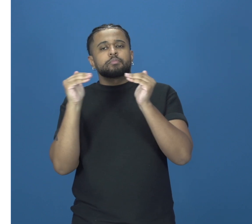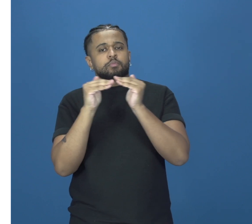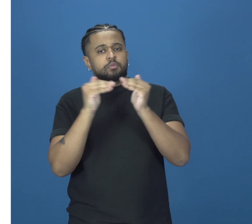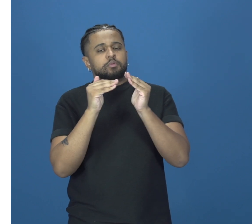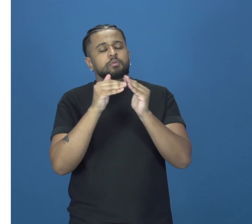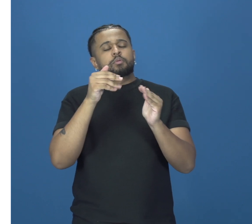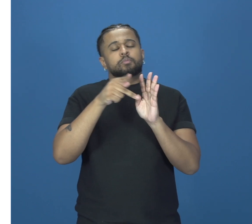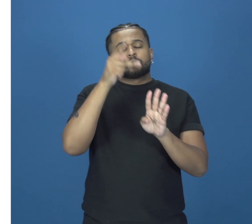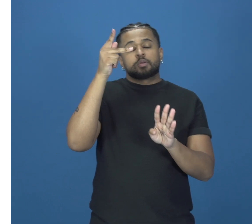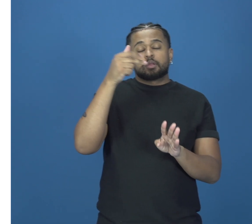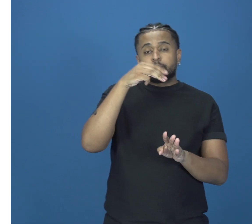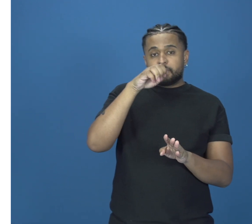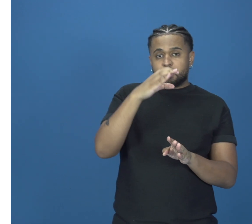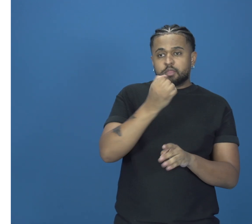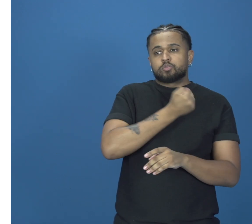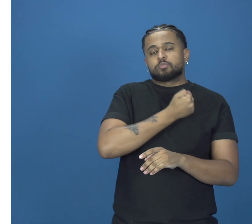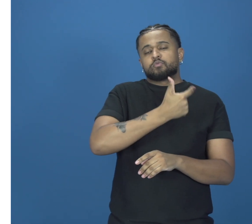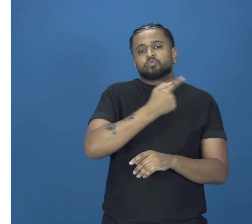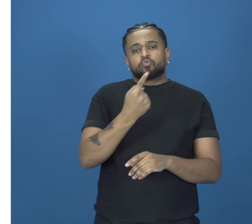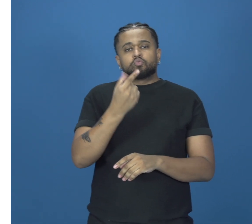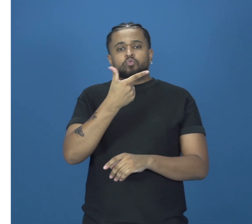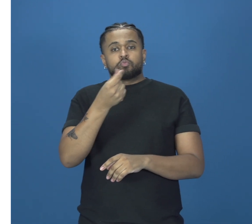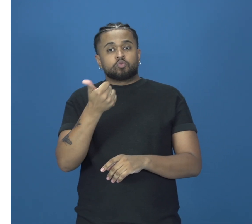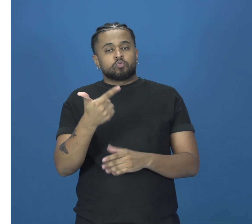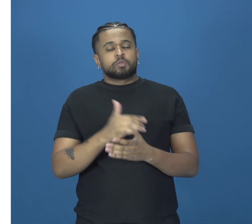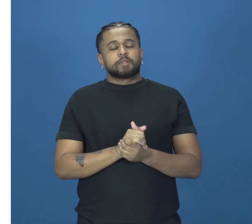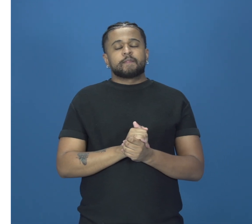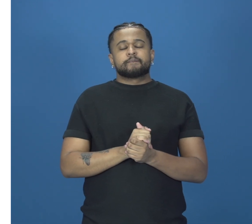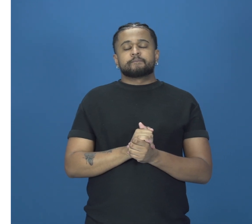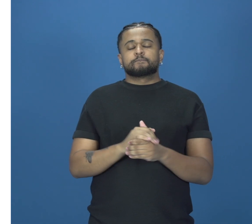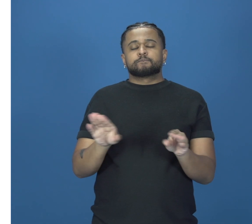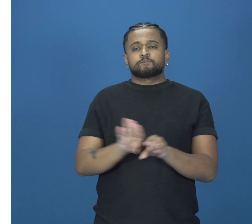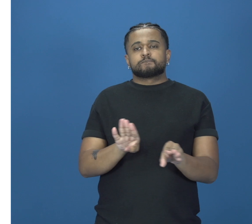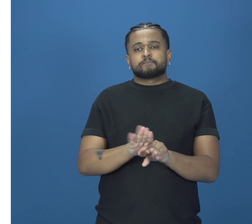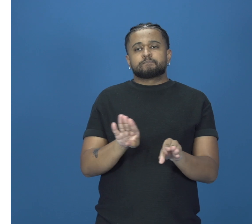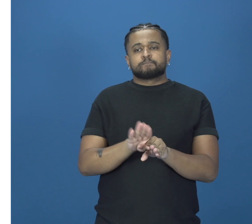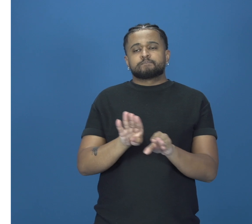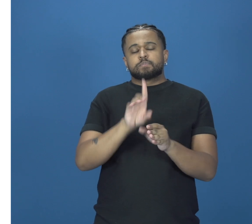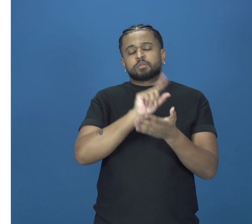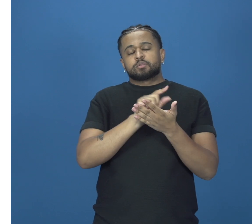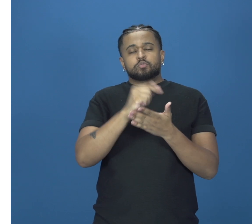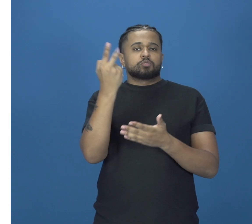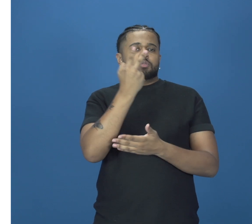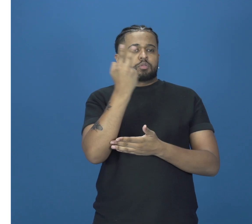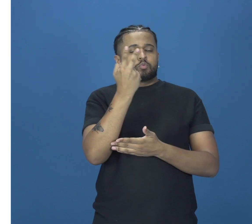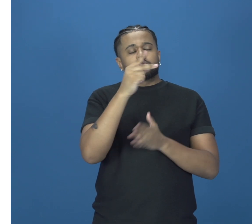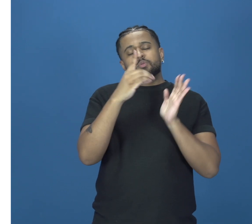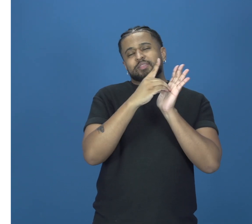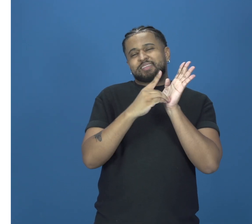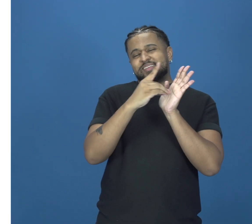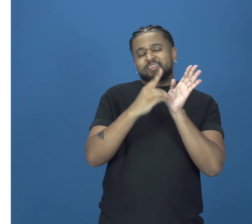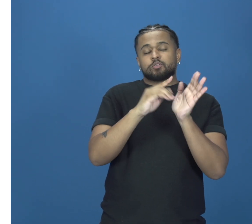Portaria Normativa MEC número 21 de 2012, ressalvado o disposto no artigo 2º do Decreto